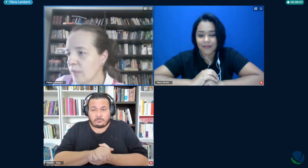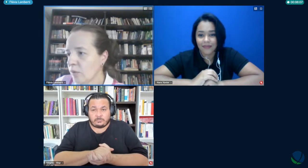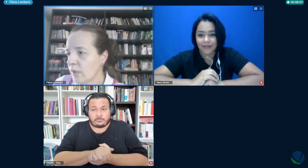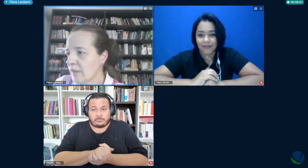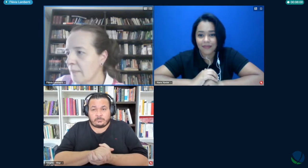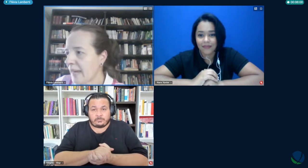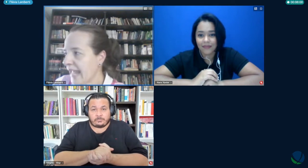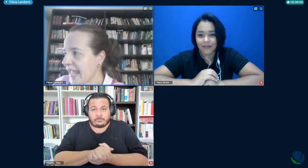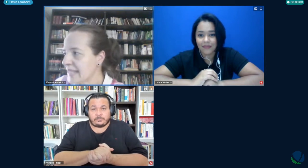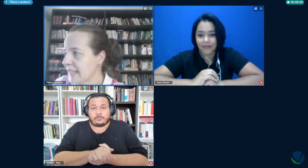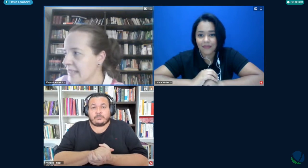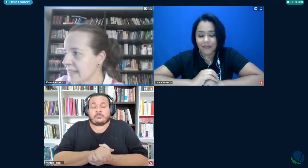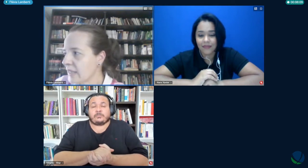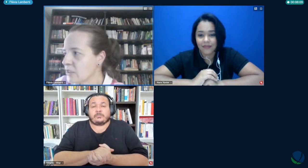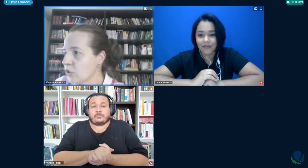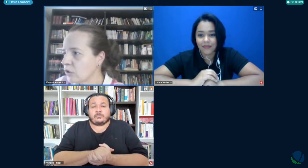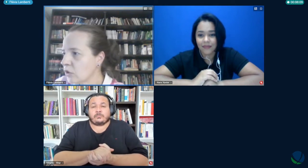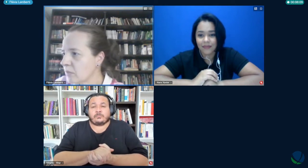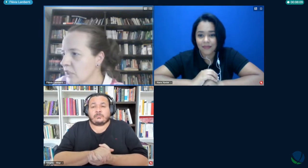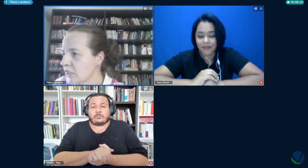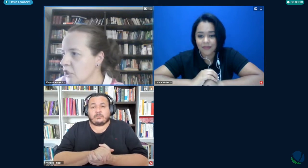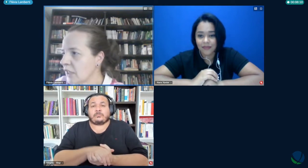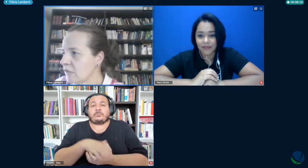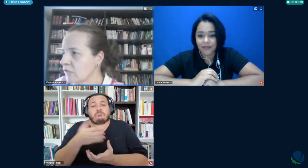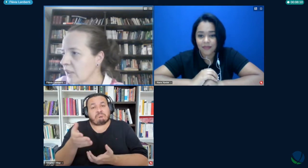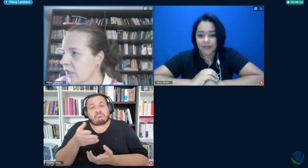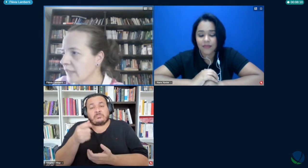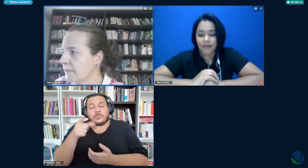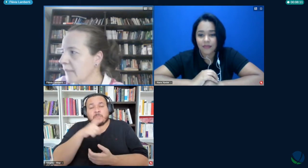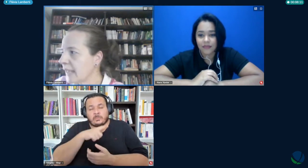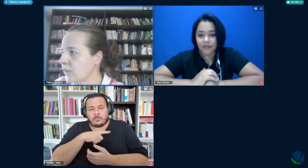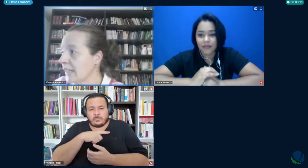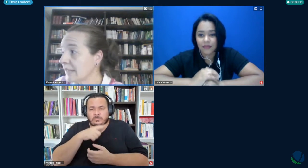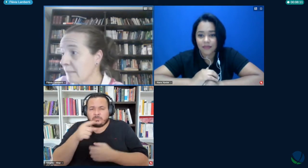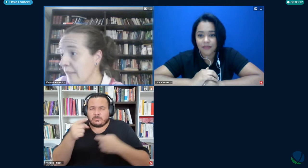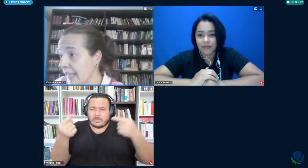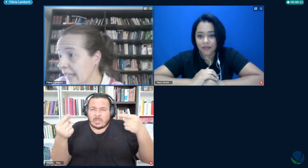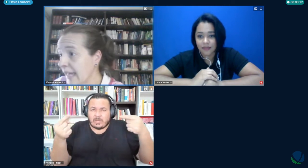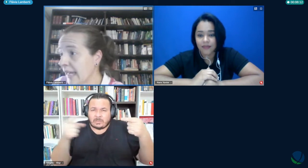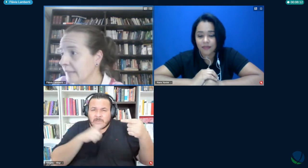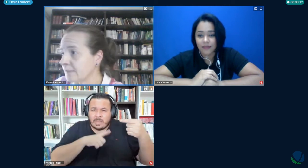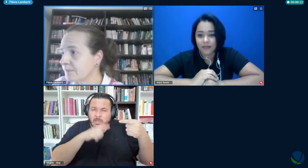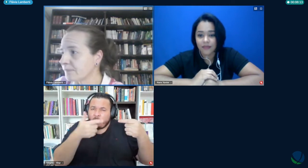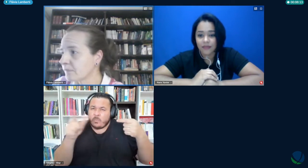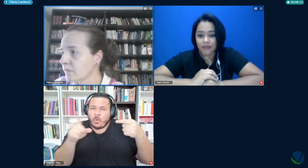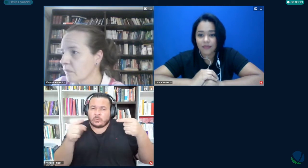Então, quando aparece esse outro objetivo, aqui, ó,